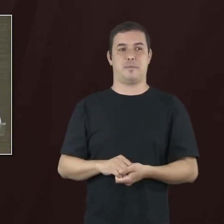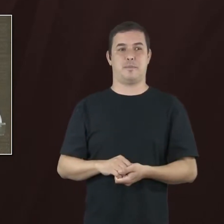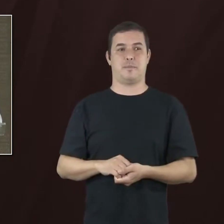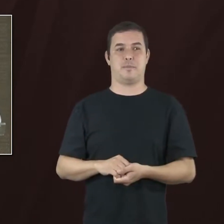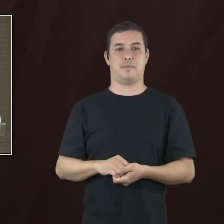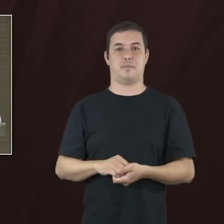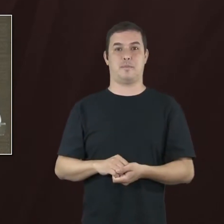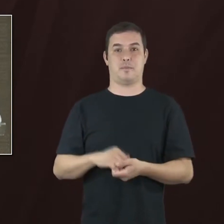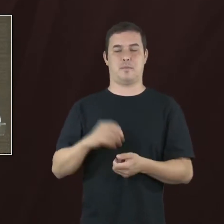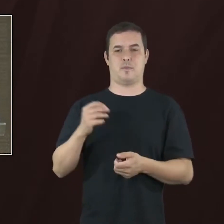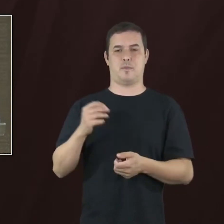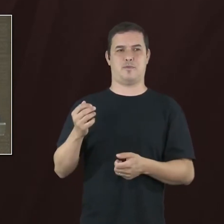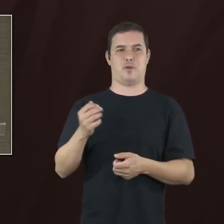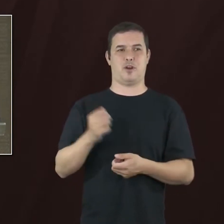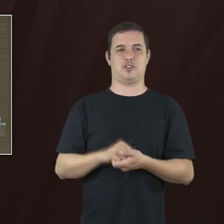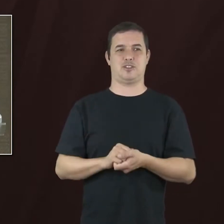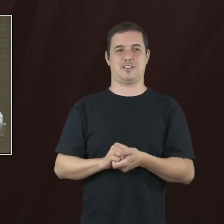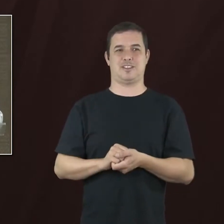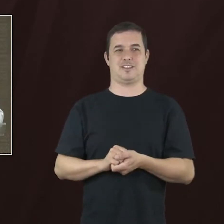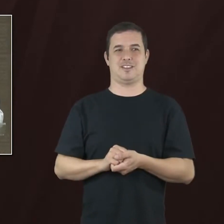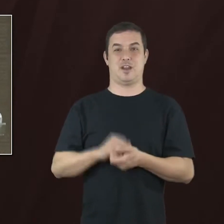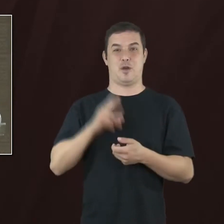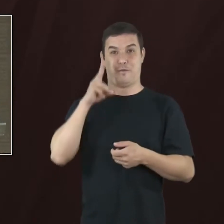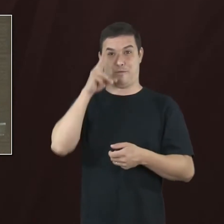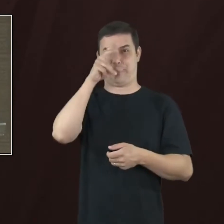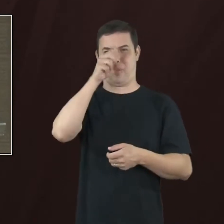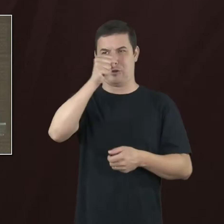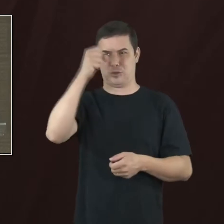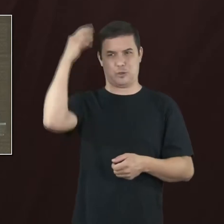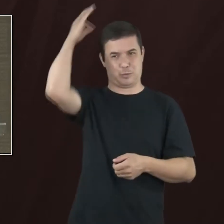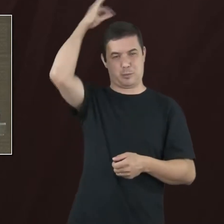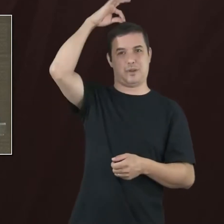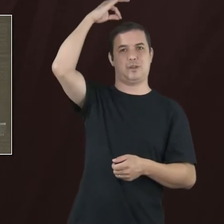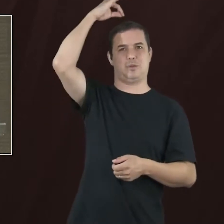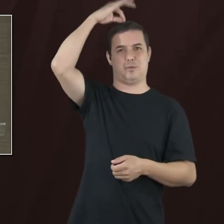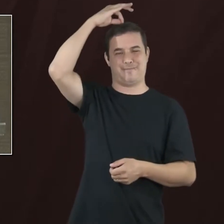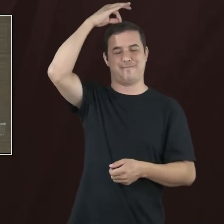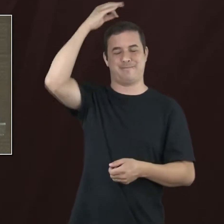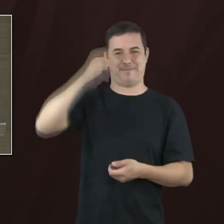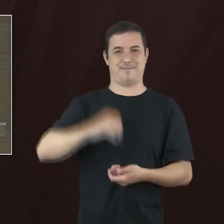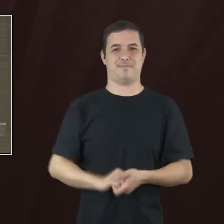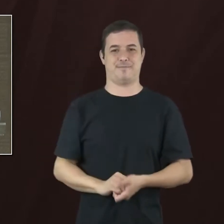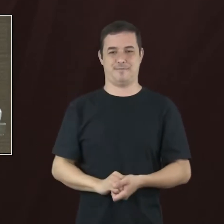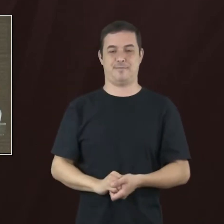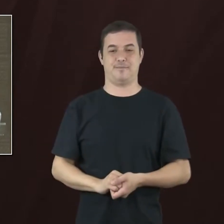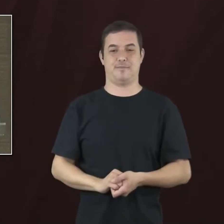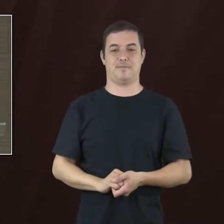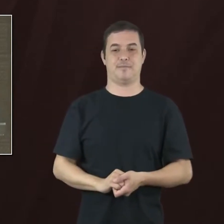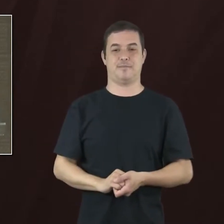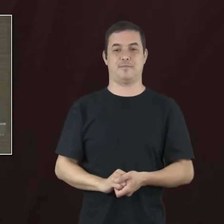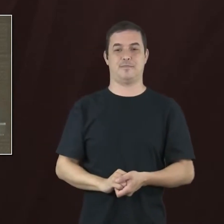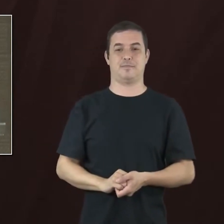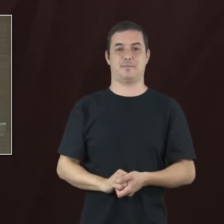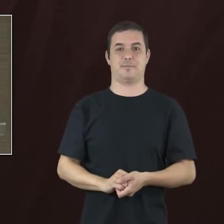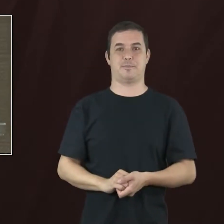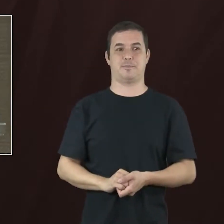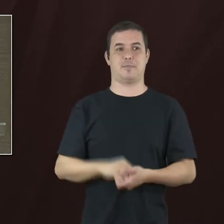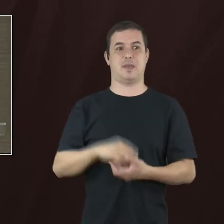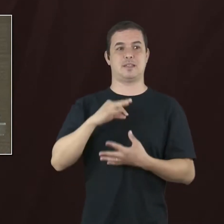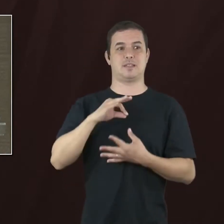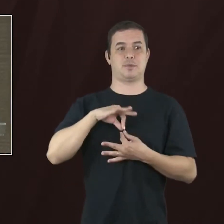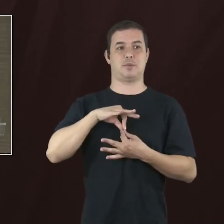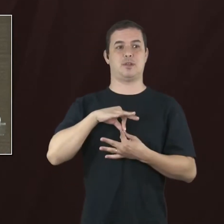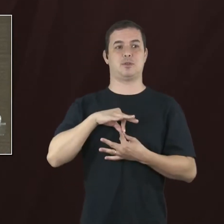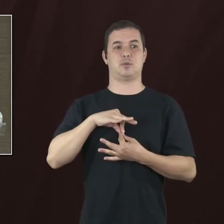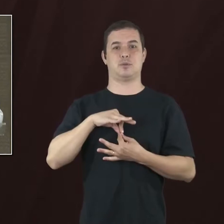vários irmãos têm me mandado versículos, palavras de encorajamento. Então eu quero de público mostrar para vocês, os